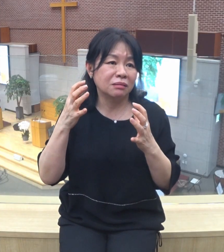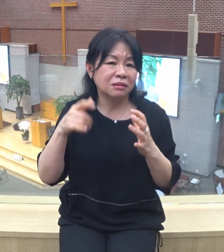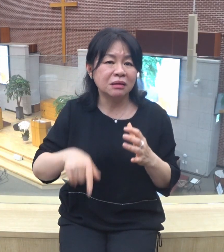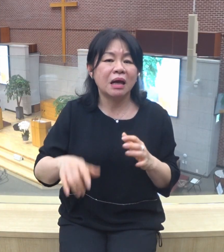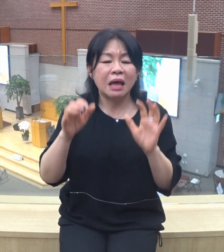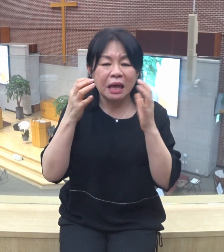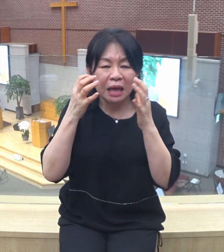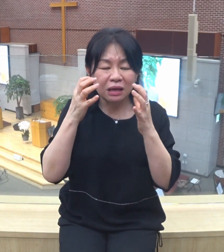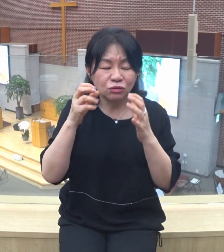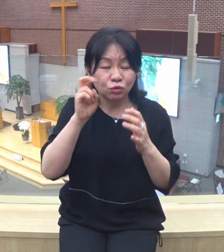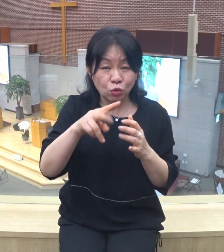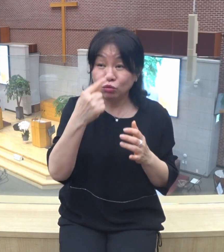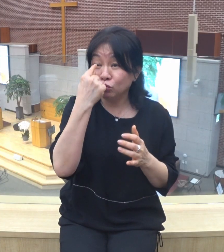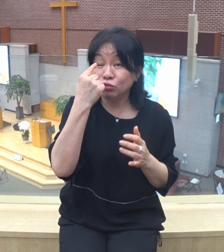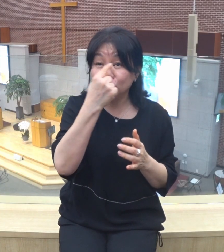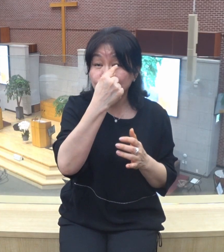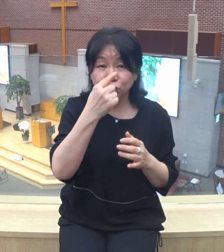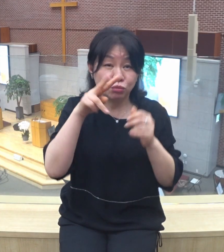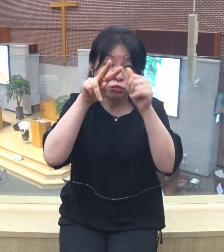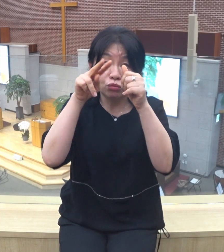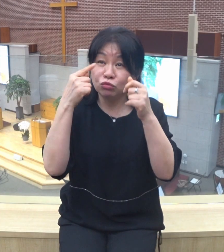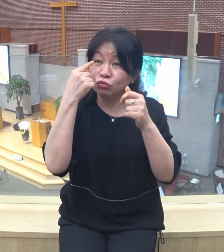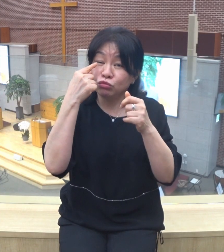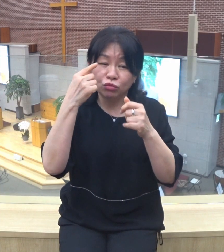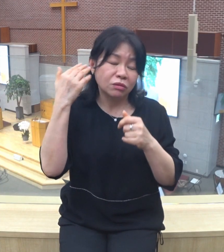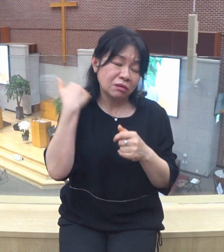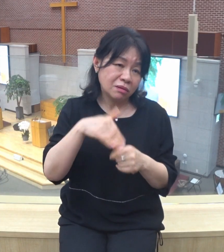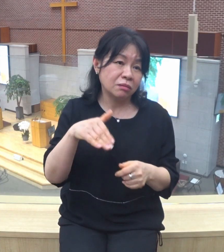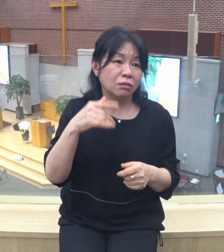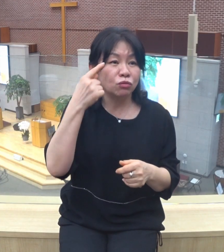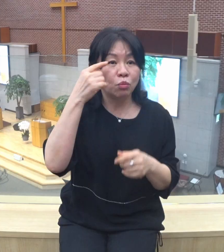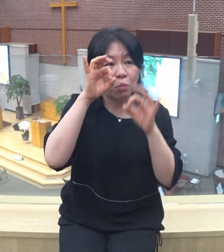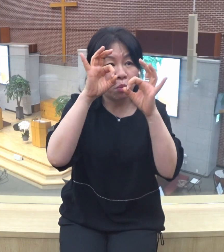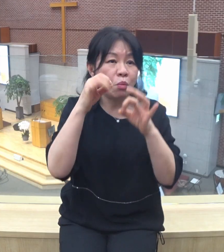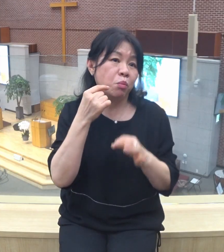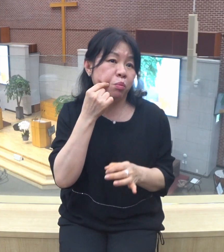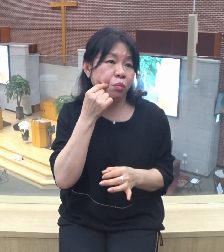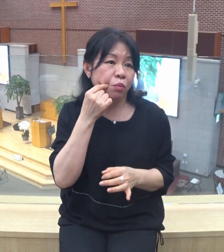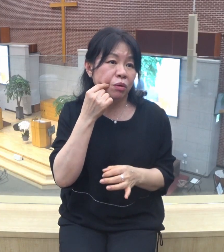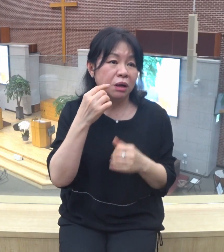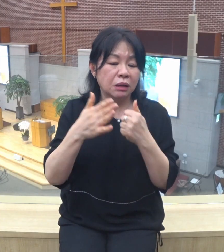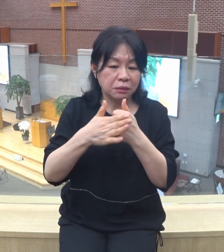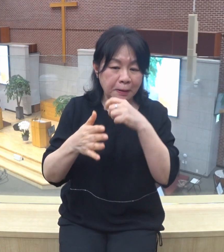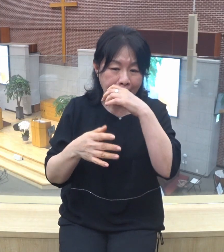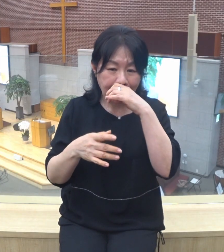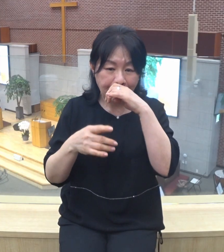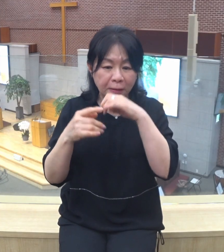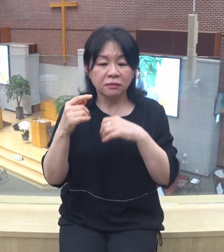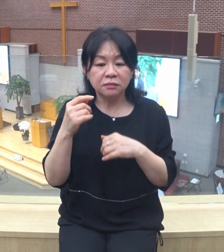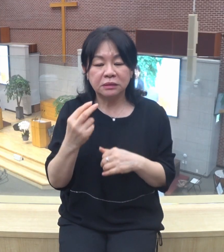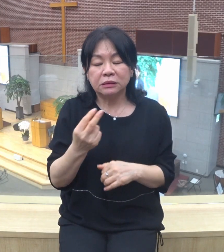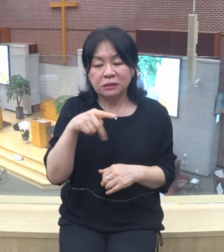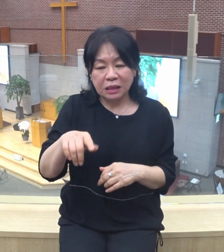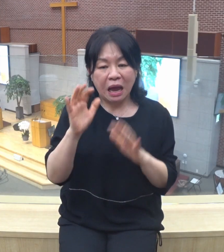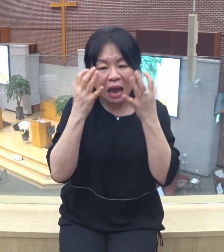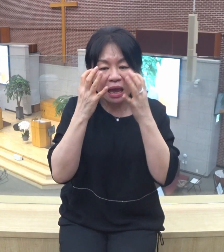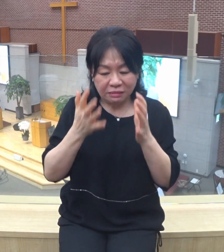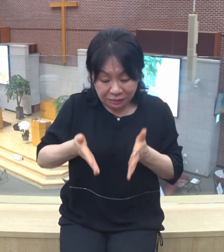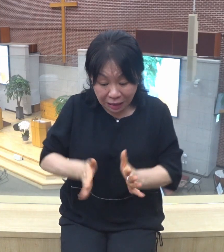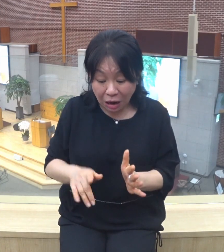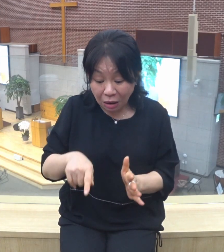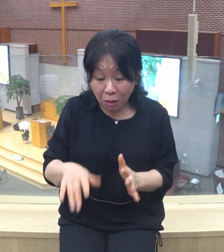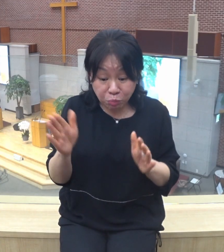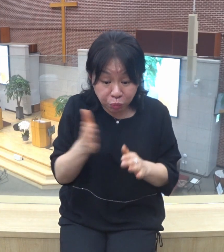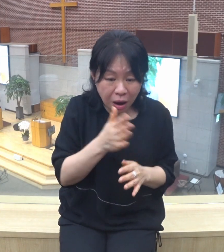시절 색소실조증이라는 난치병으로 눈과 뇌 이상이 생겨서 생명이 위독한 시간을